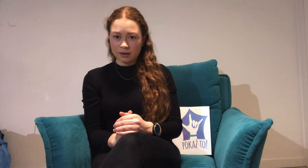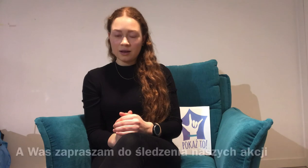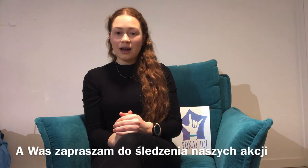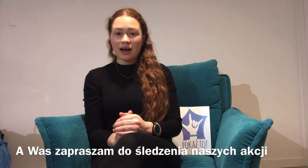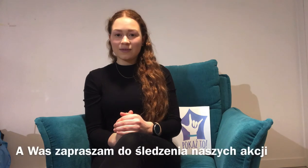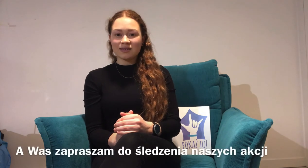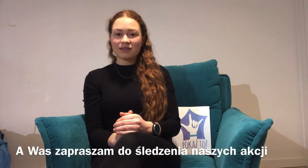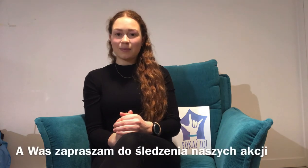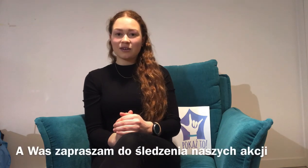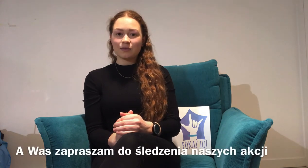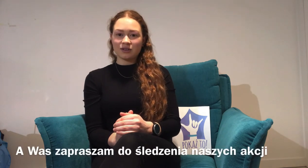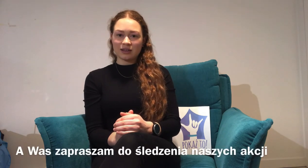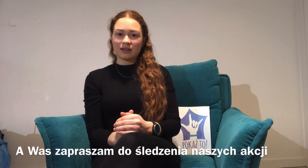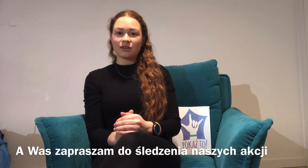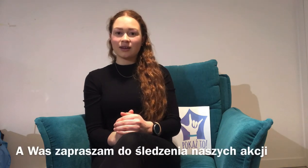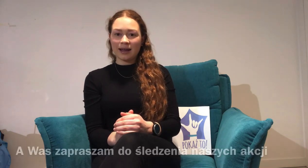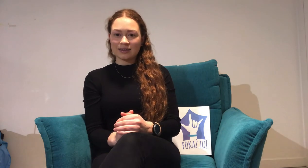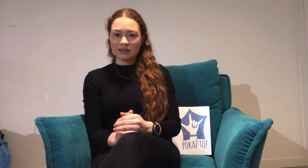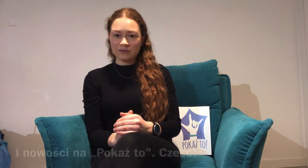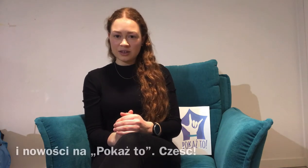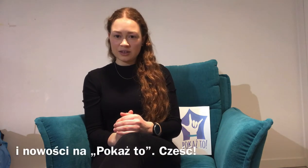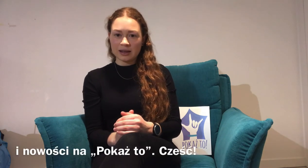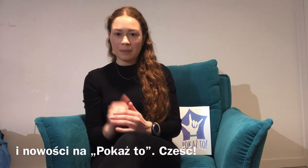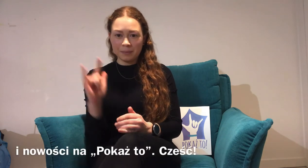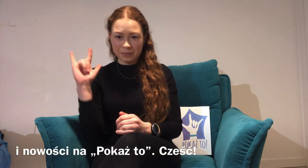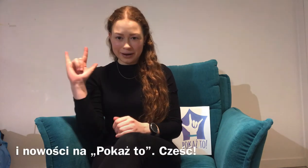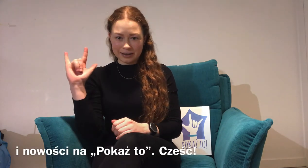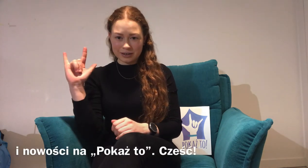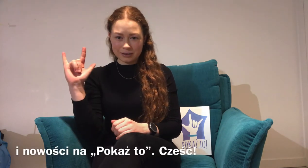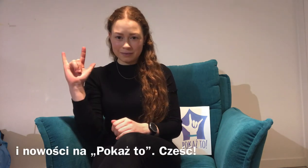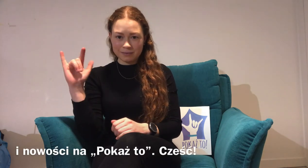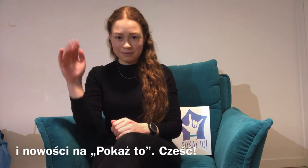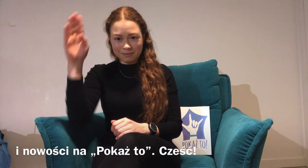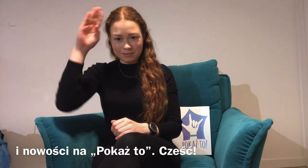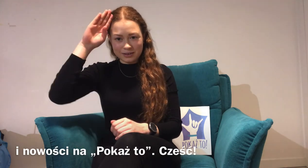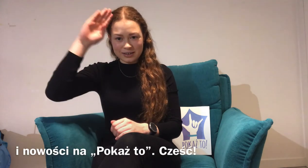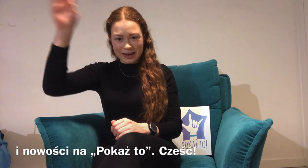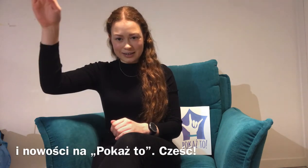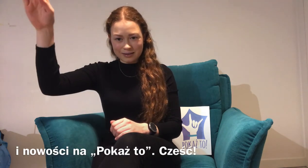A Was zapraszam do śledzenia naszych akcji i nowości na Pokaż To. Cześć!